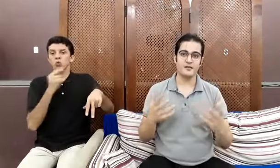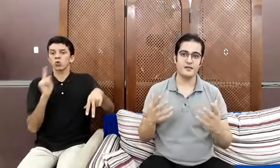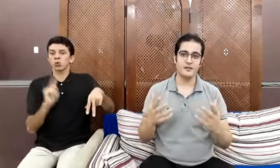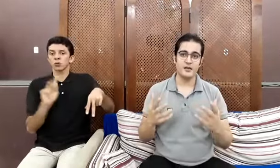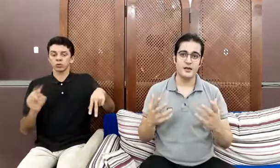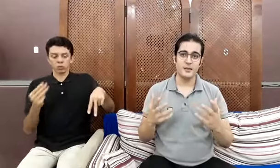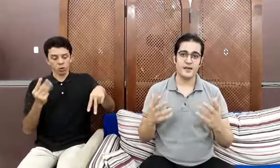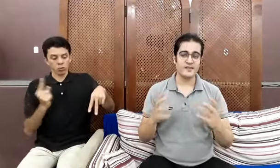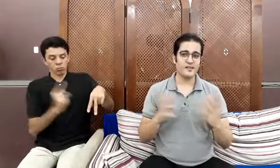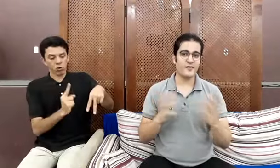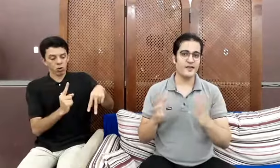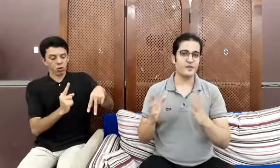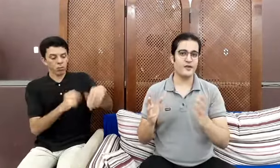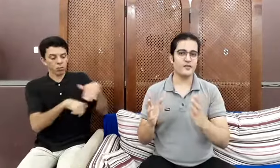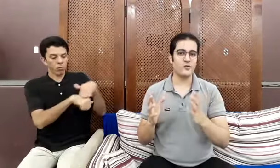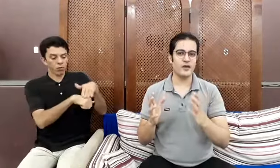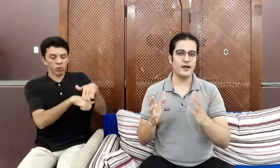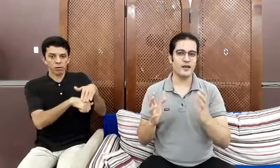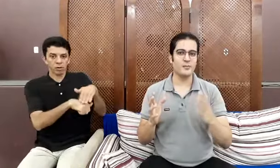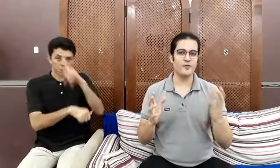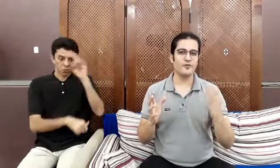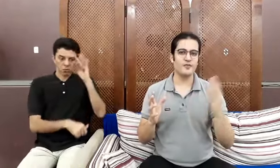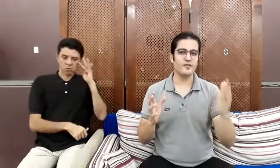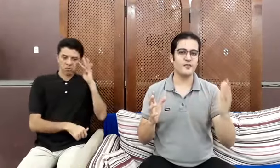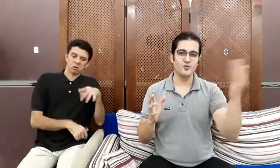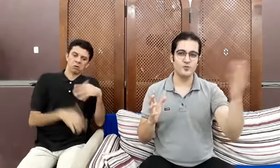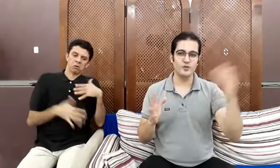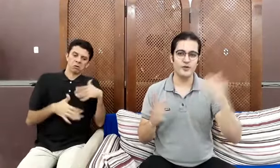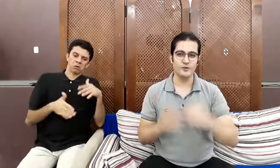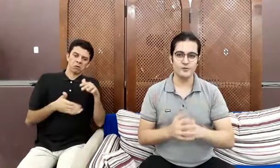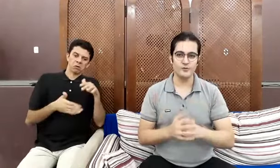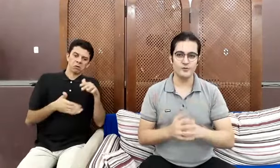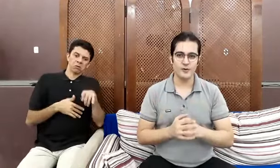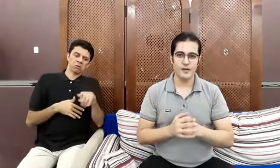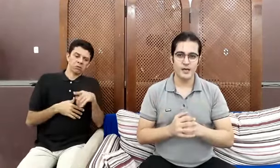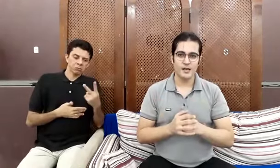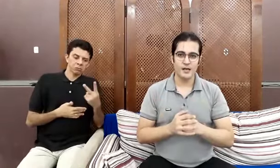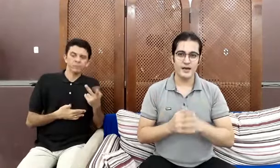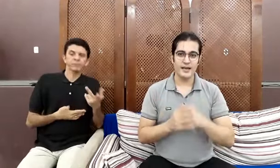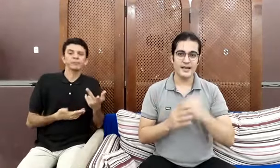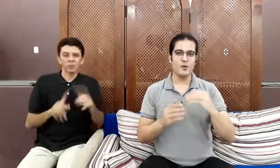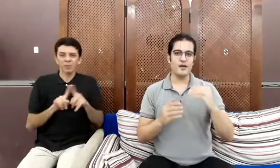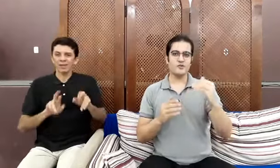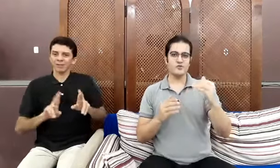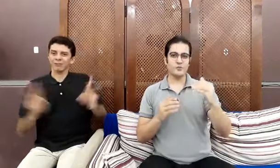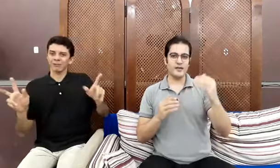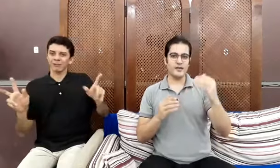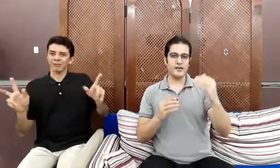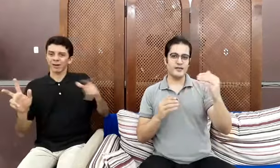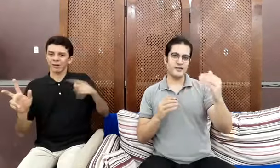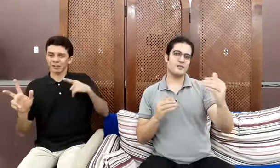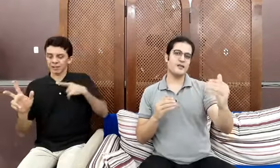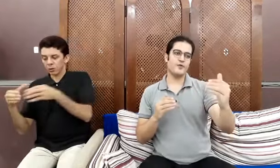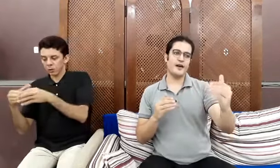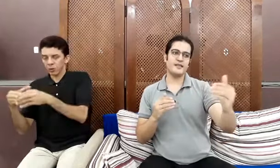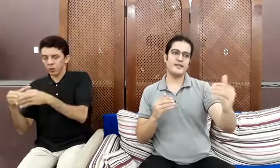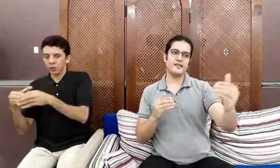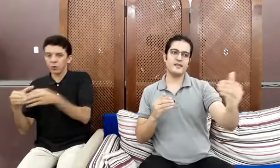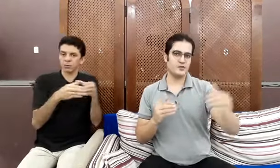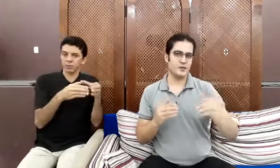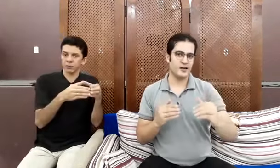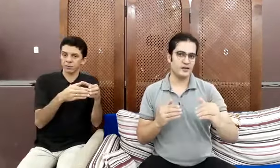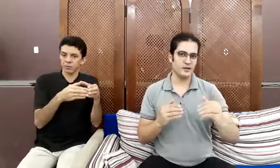diferença, mas essa diferença não fazia com que aquele povo fosse esquecido por Deus, porque naquele momento Jesus podia até dizer: olha, não vá ainda